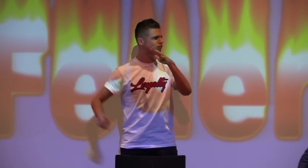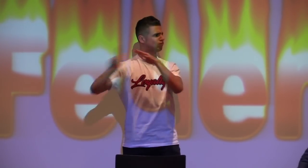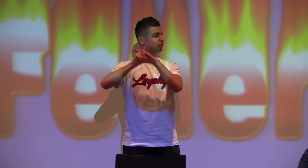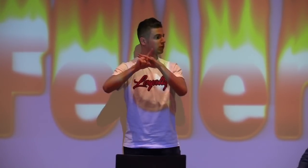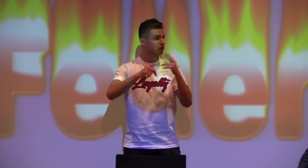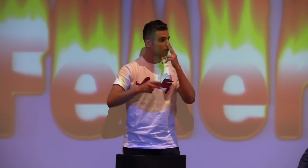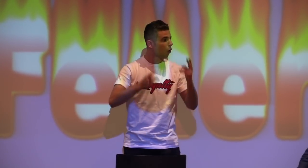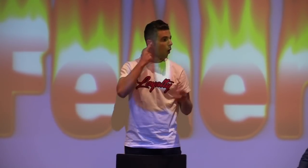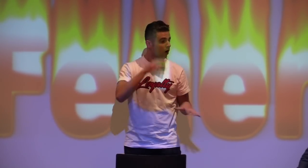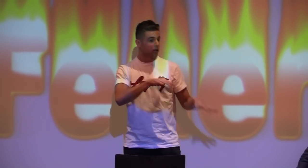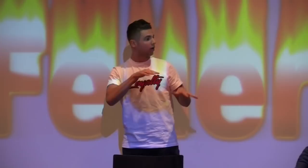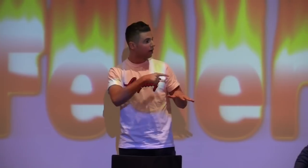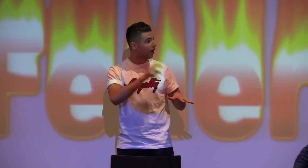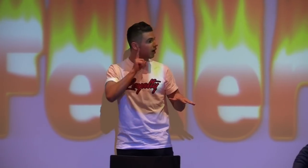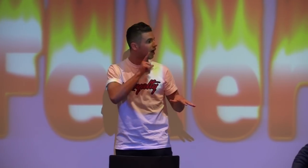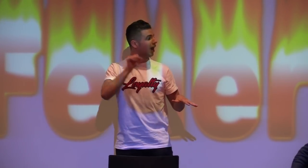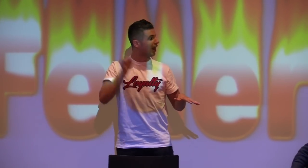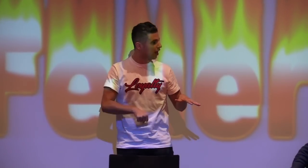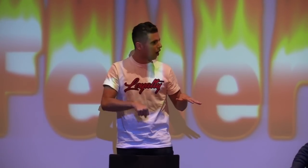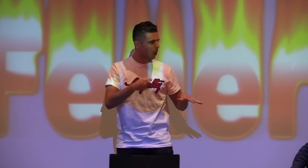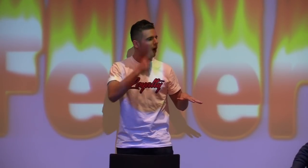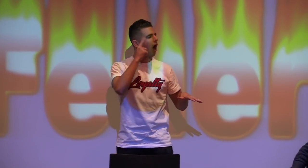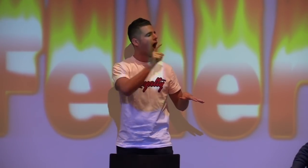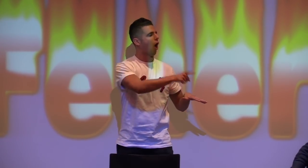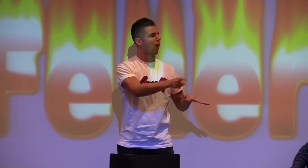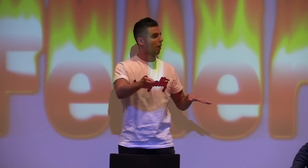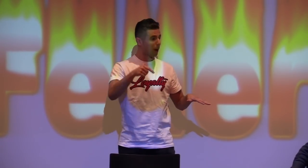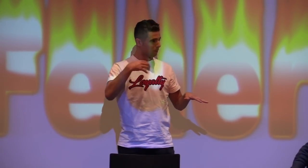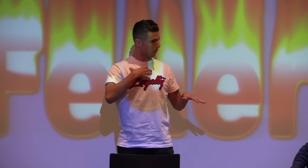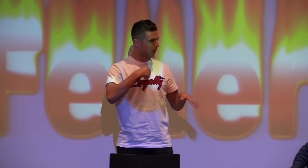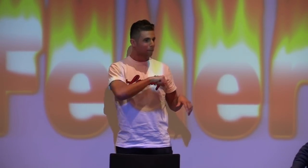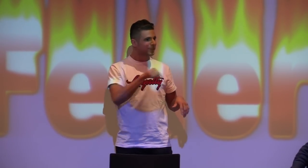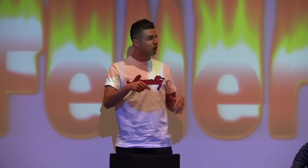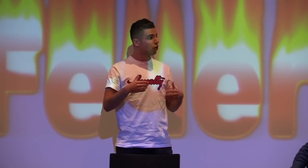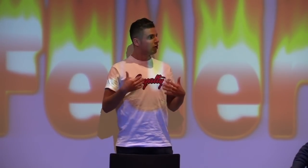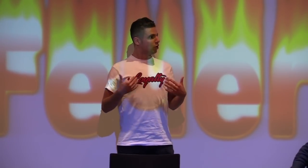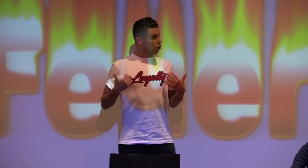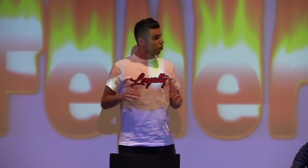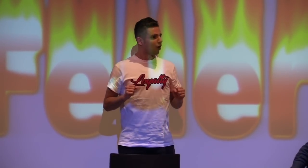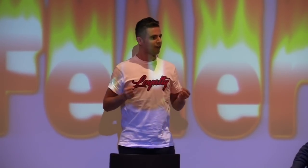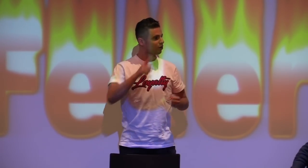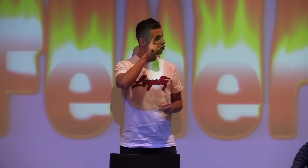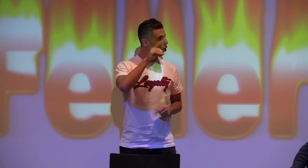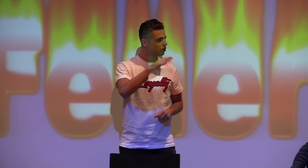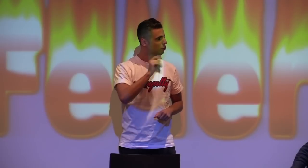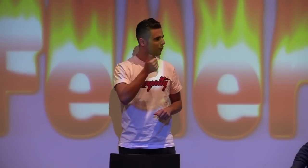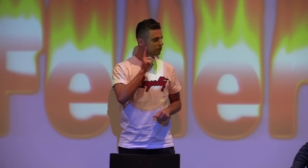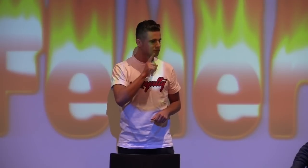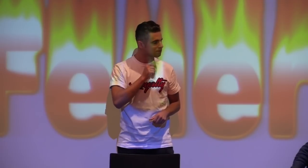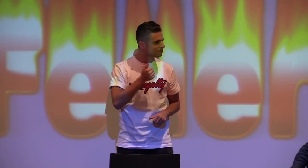schon viel eingeschätzt. Wenn es natürlich jemanden gibt, der quasi eine Vorreiterfunktion hat, also ein